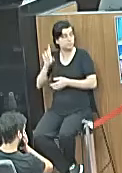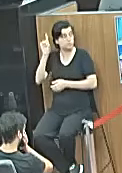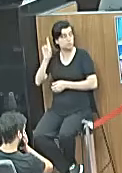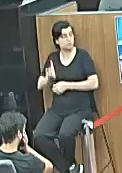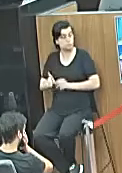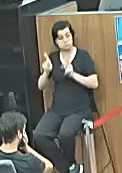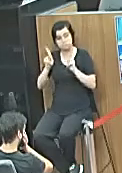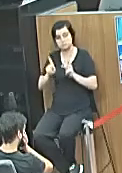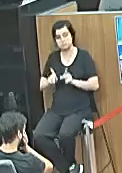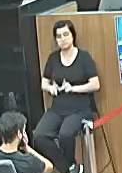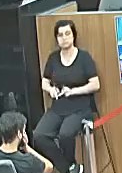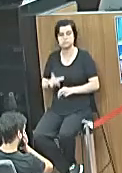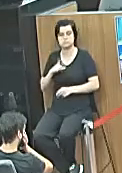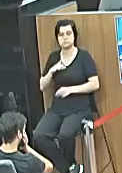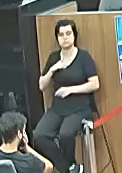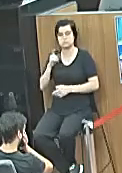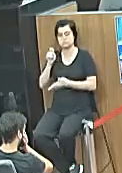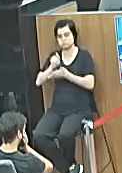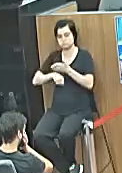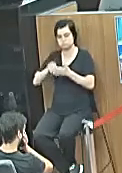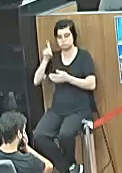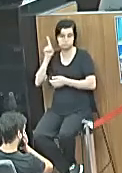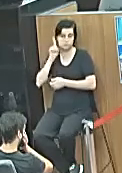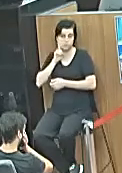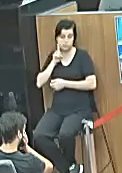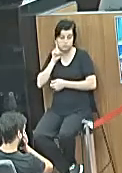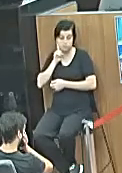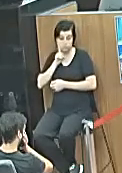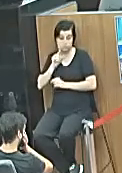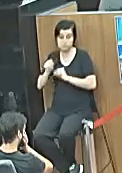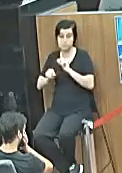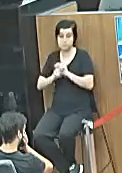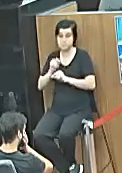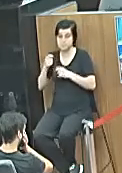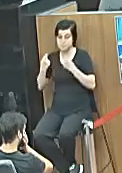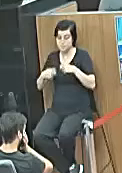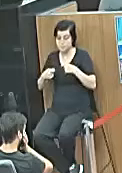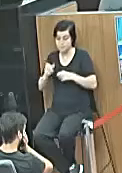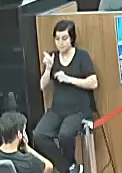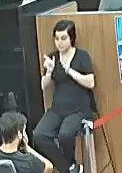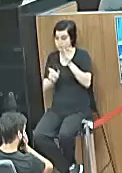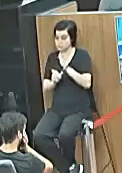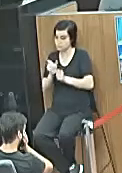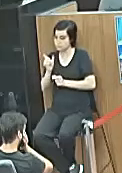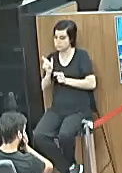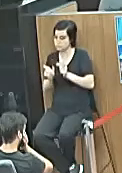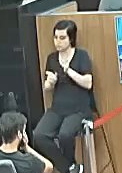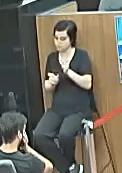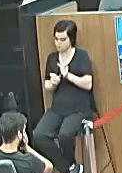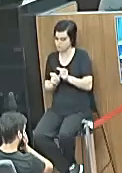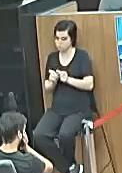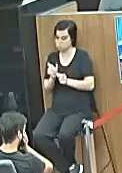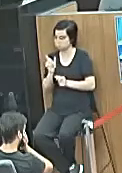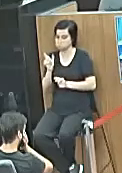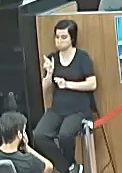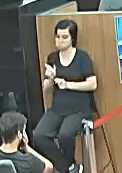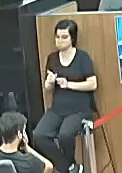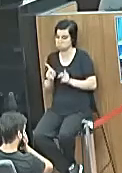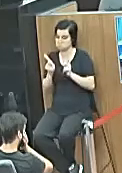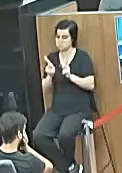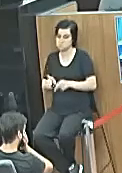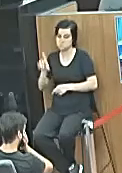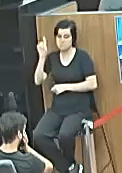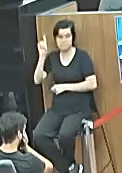pessoas com deficiência assinada em nova iorque naquela mesma época portanto é nada mais que garantir essas pessoas que sofrem com deficiência a